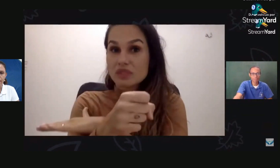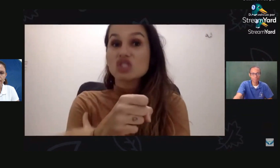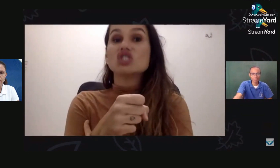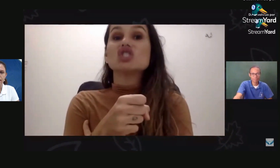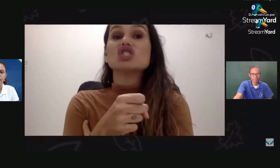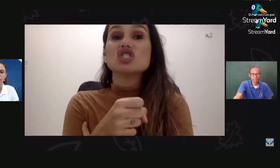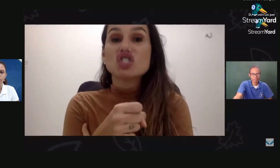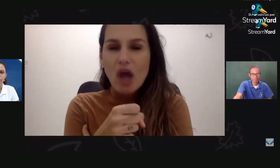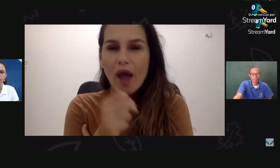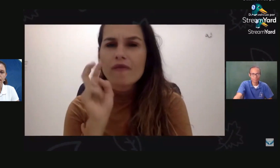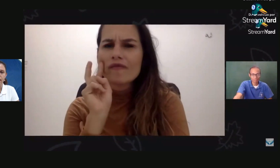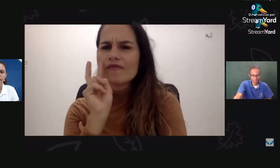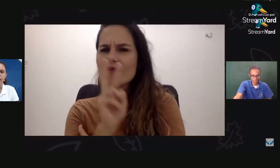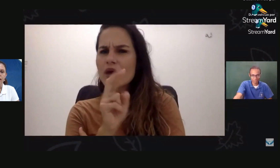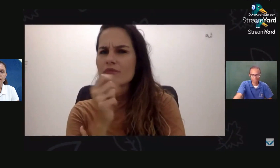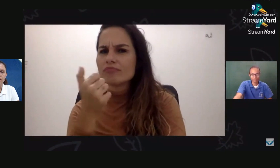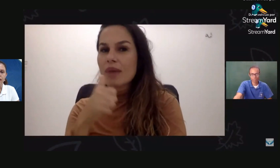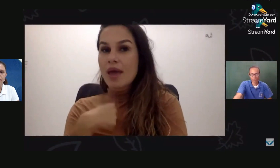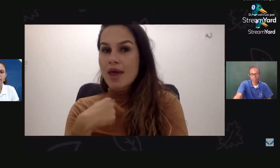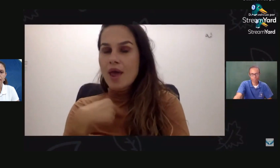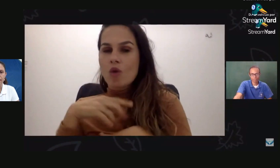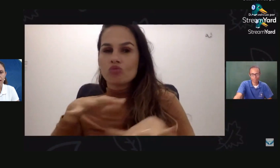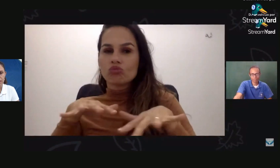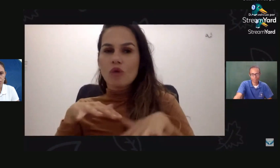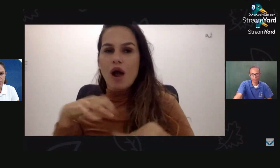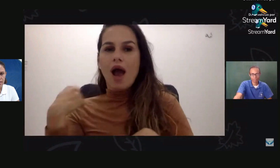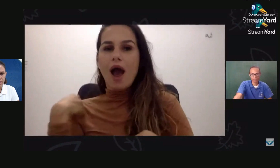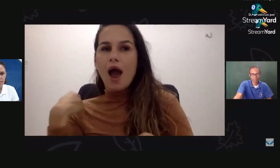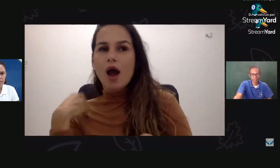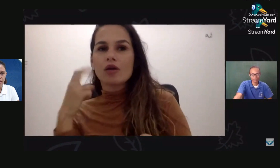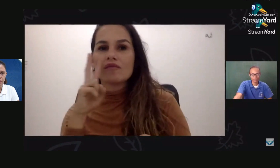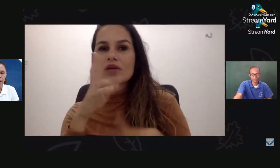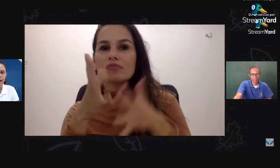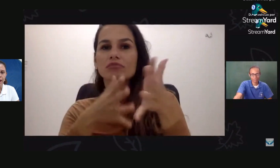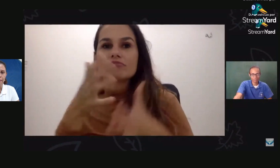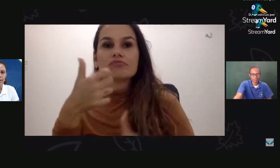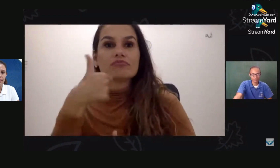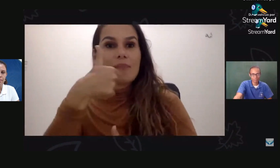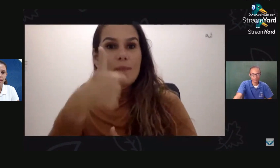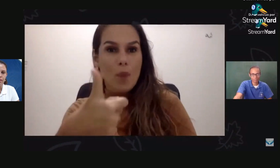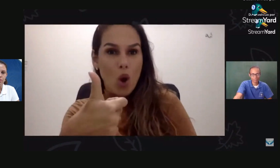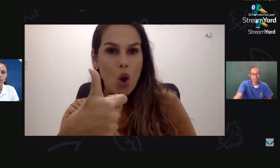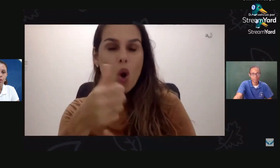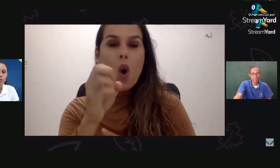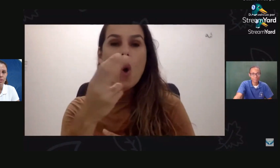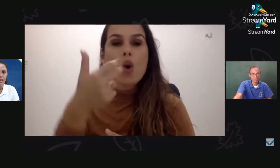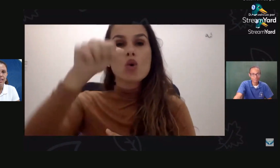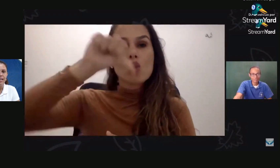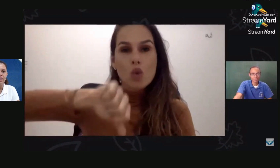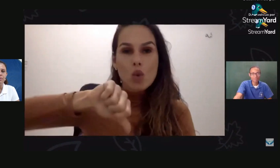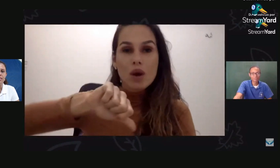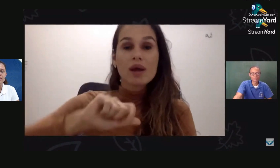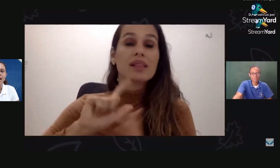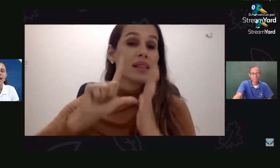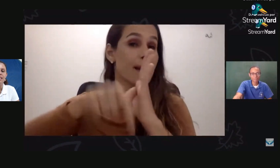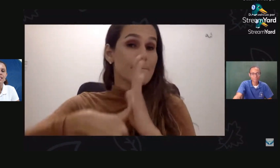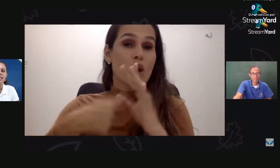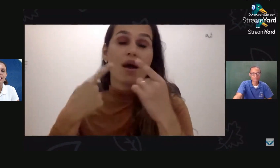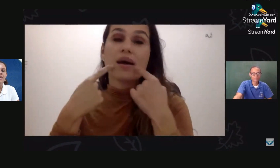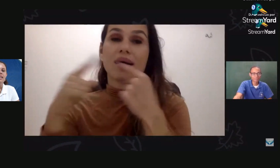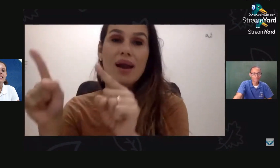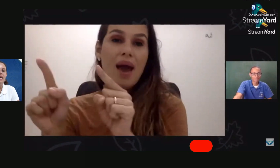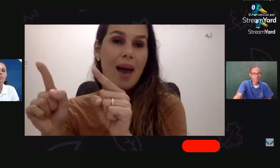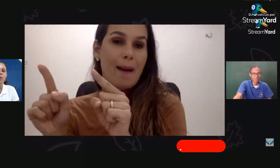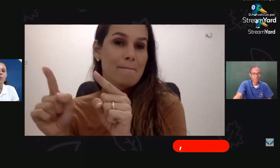para a organização, né, e que eles conseguissem, então, a perceber isso. Então, eu via, né, na língua de sinais